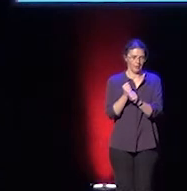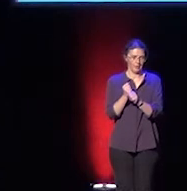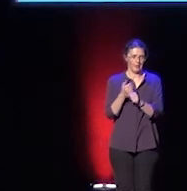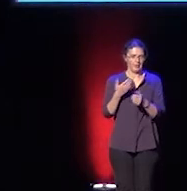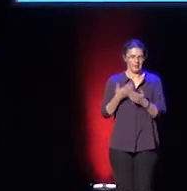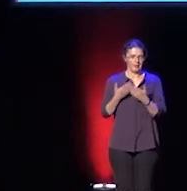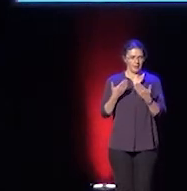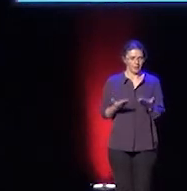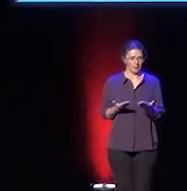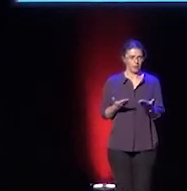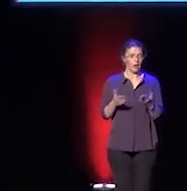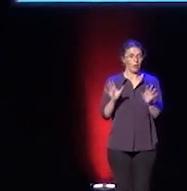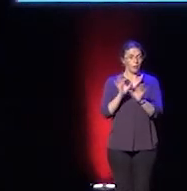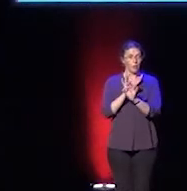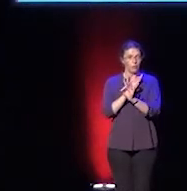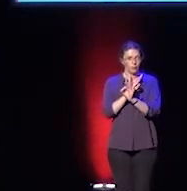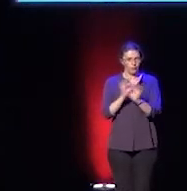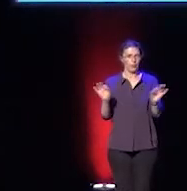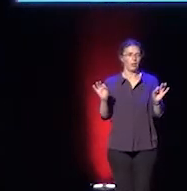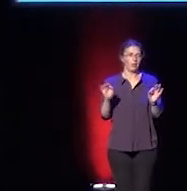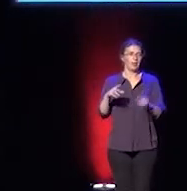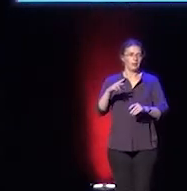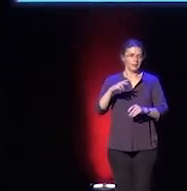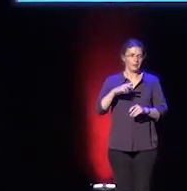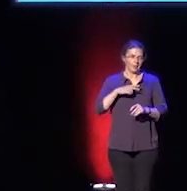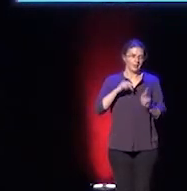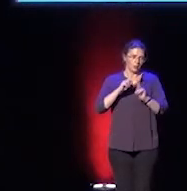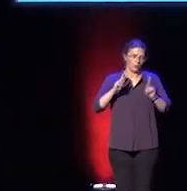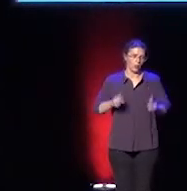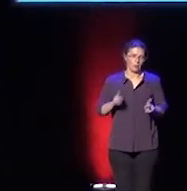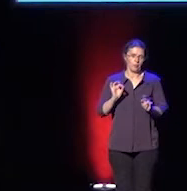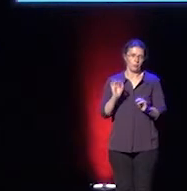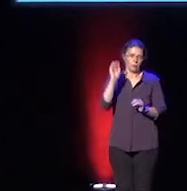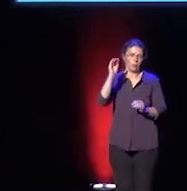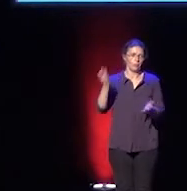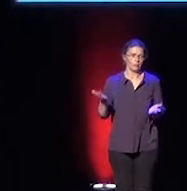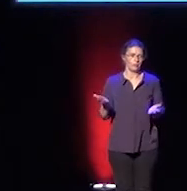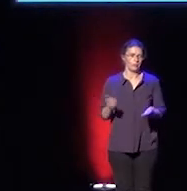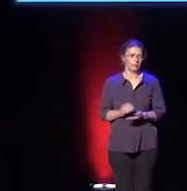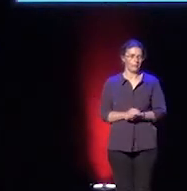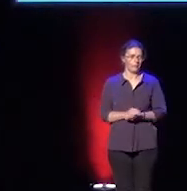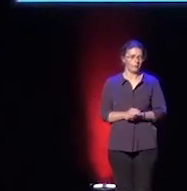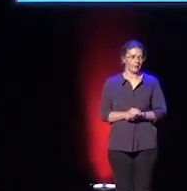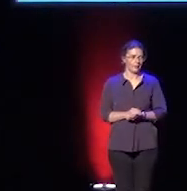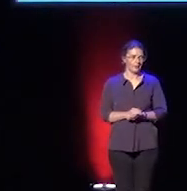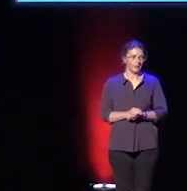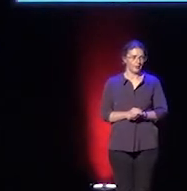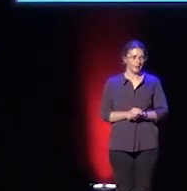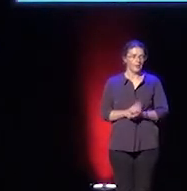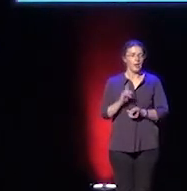Das ist auch für sie das eigentliche Konzept der Zukunft. Das sind